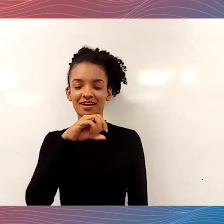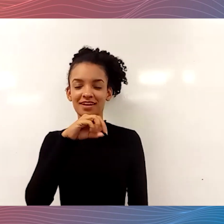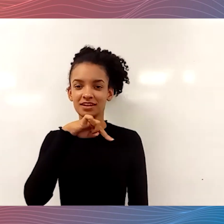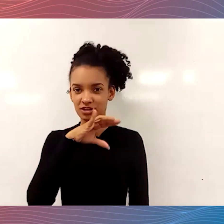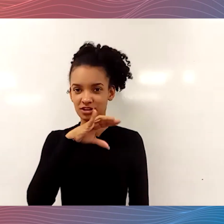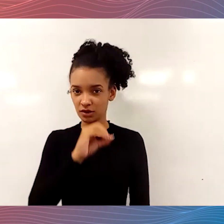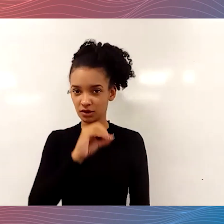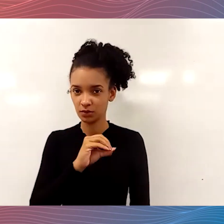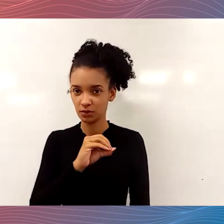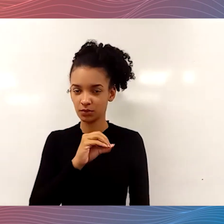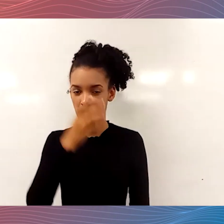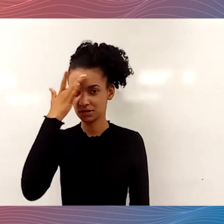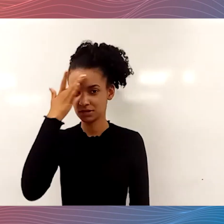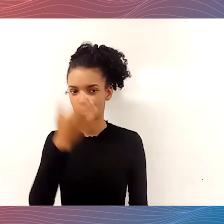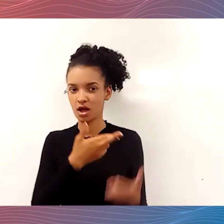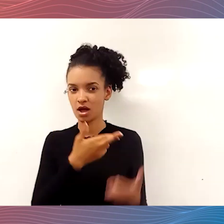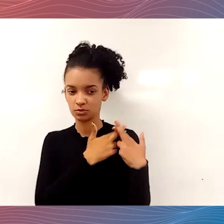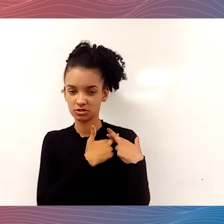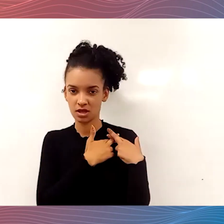e começaram a ganhar.